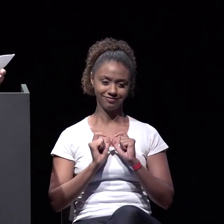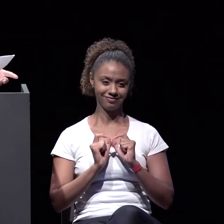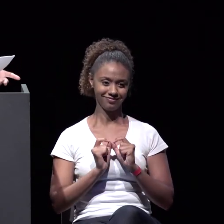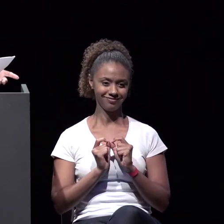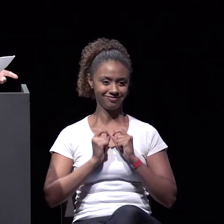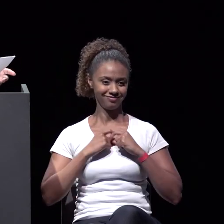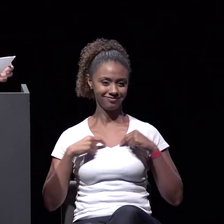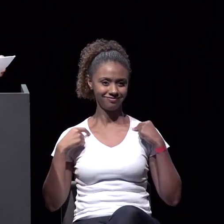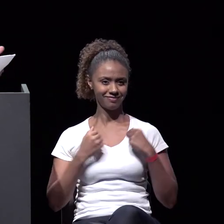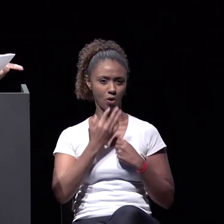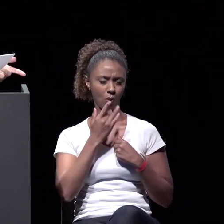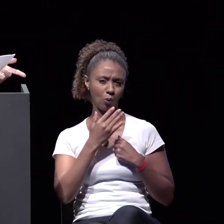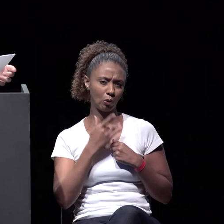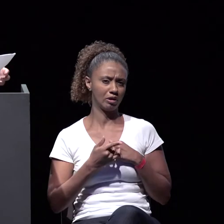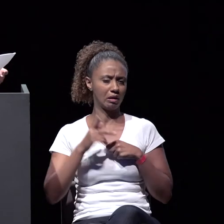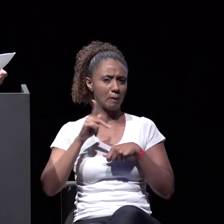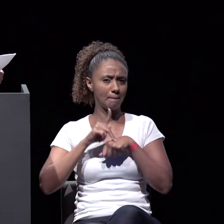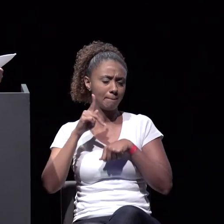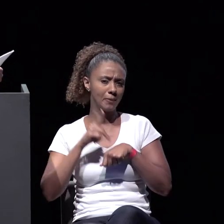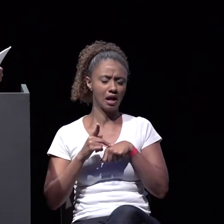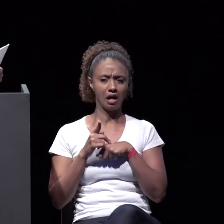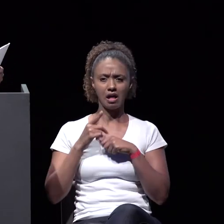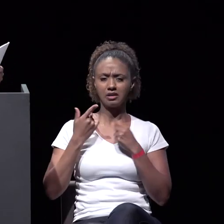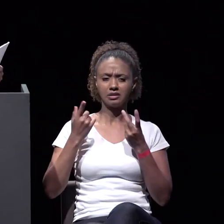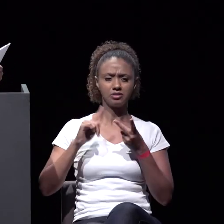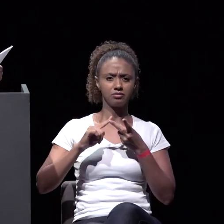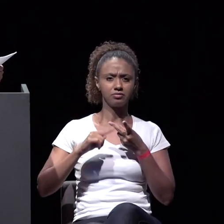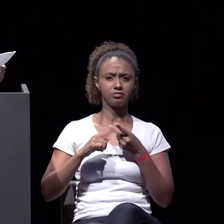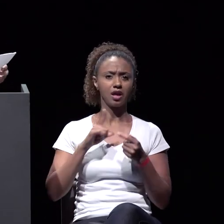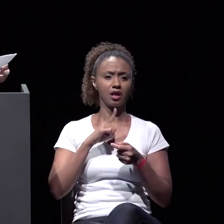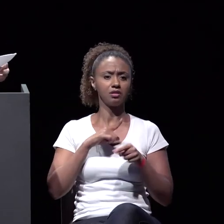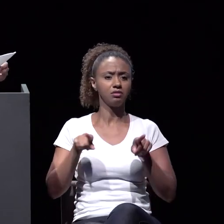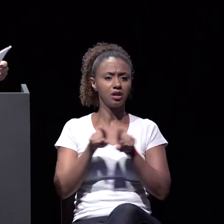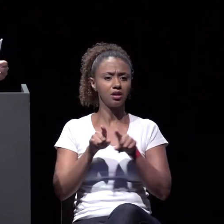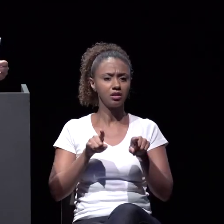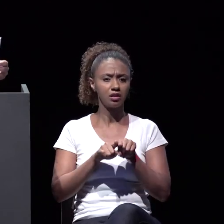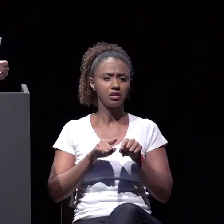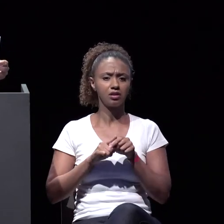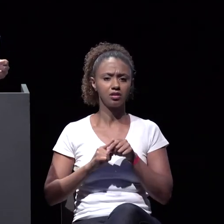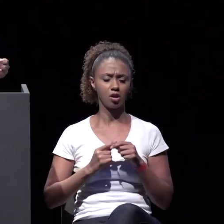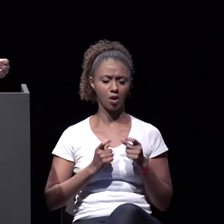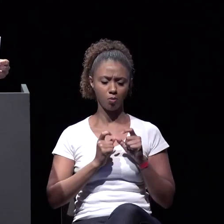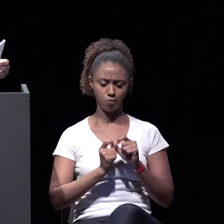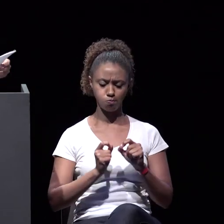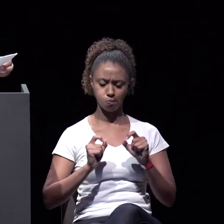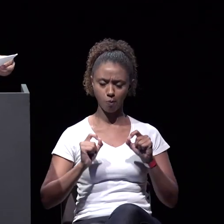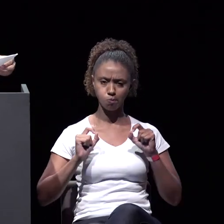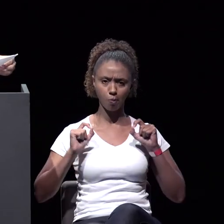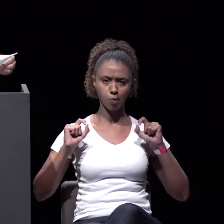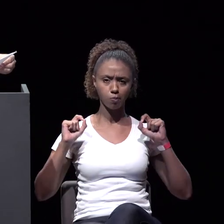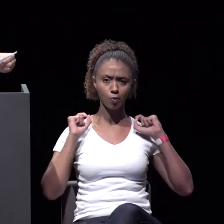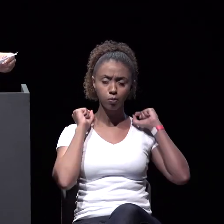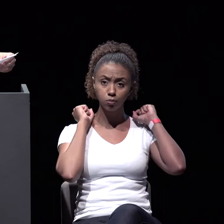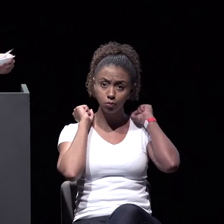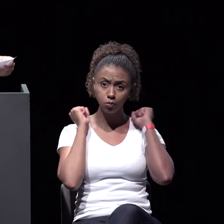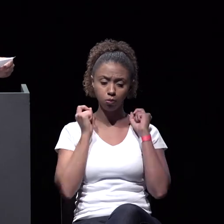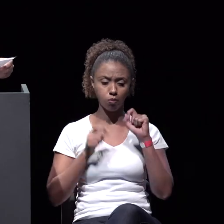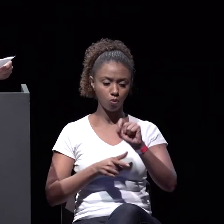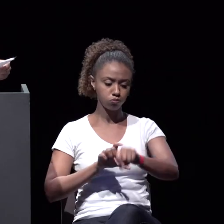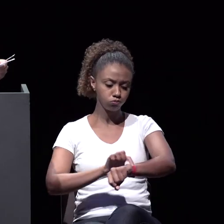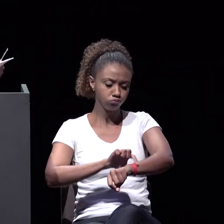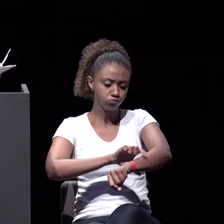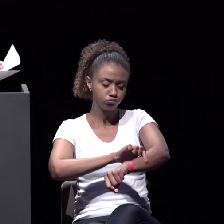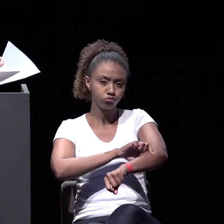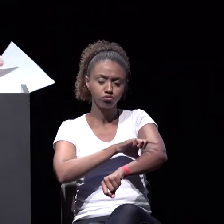de porto em prata breves ou amuletos de volta de bolotas braceletes ea sua roupa mais